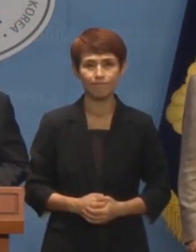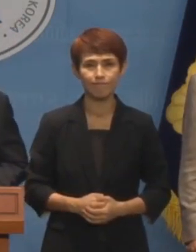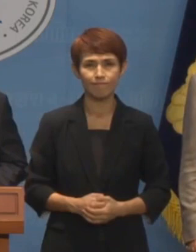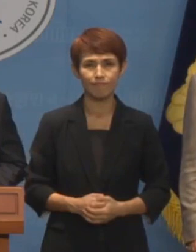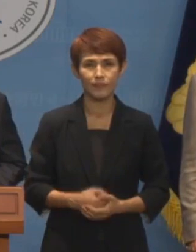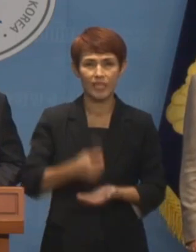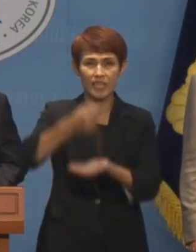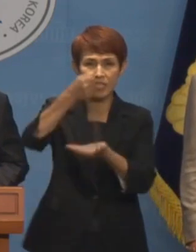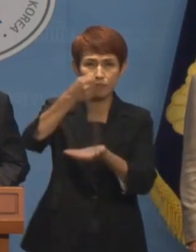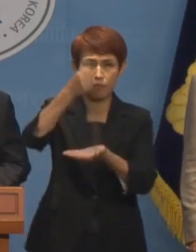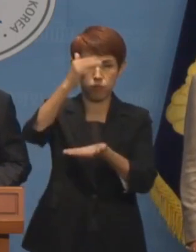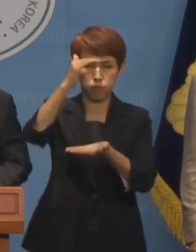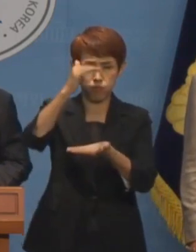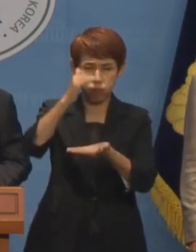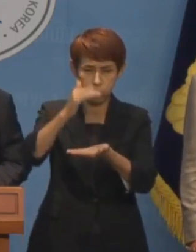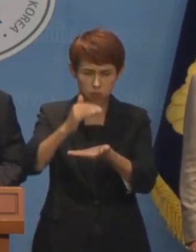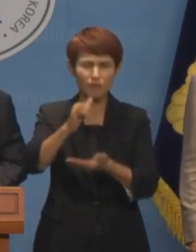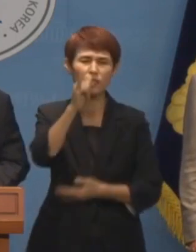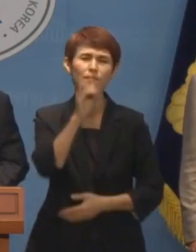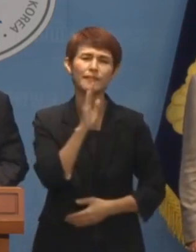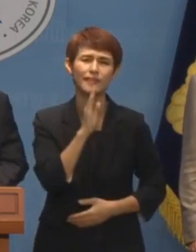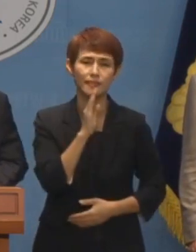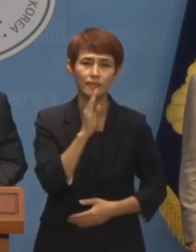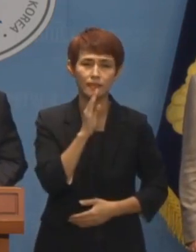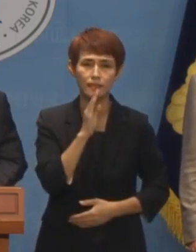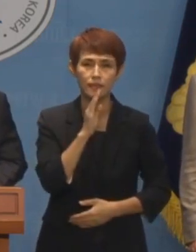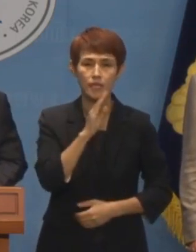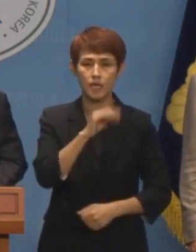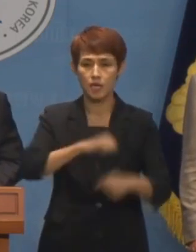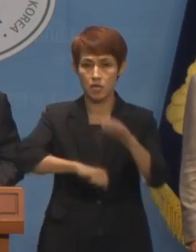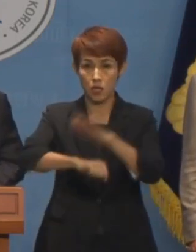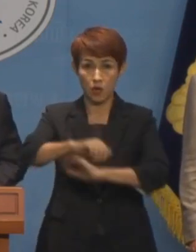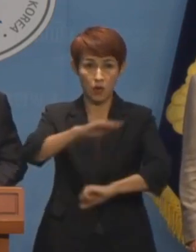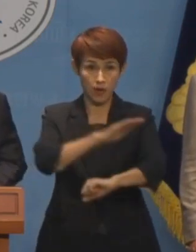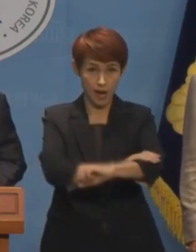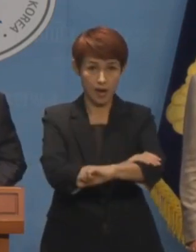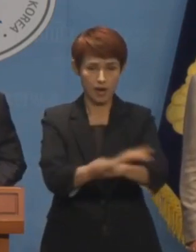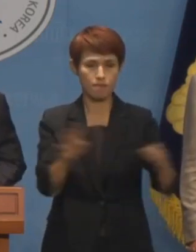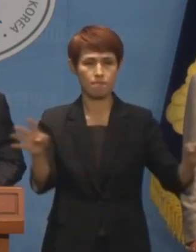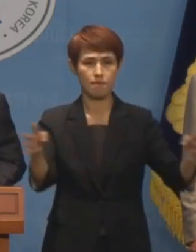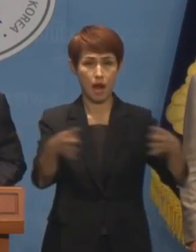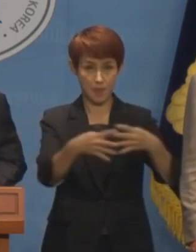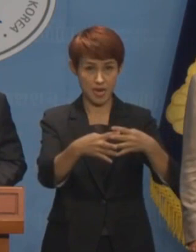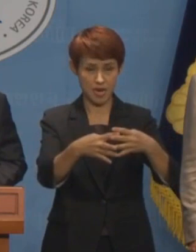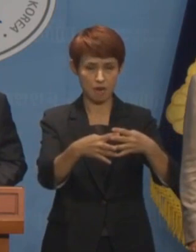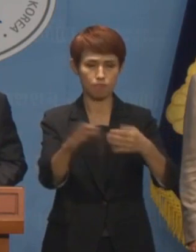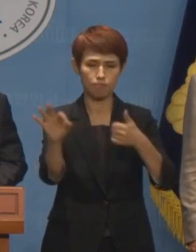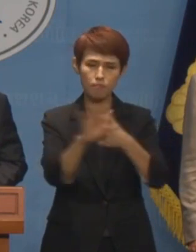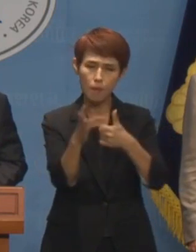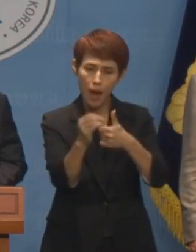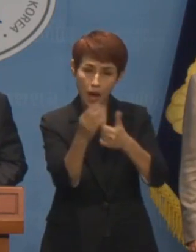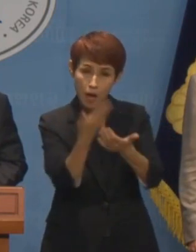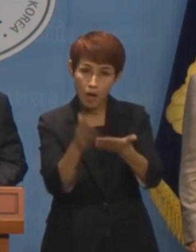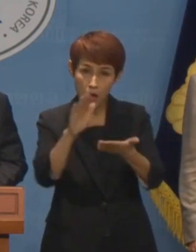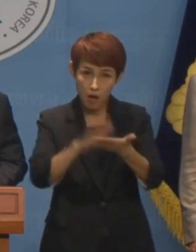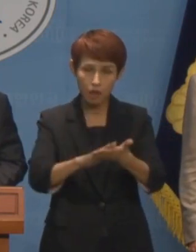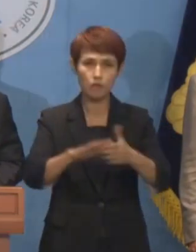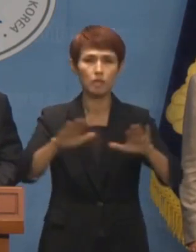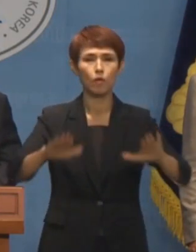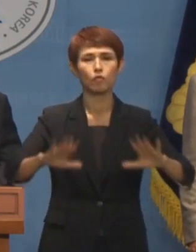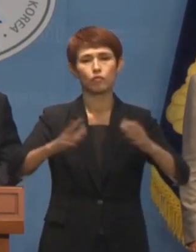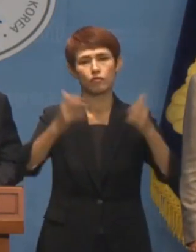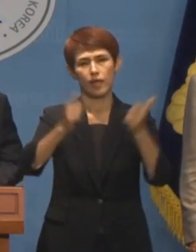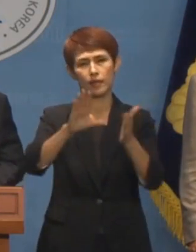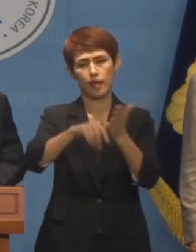기금 고갈이 가시화되고 있는 만큼 여야가 합의하는 모수개혁을 이번 정기국회에서 통과시키는